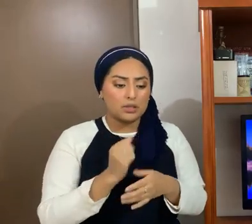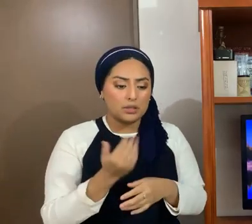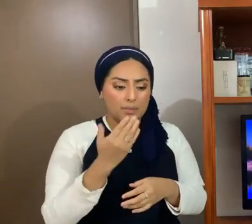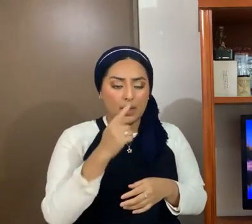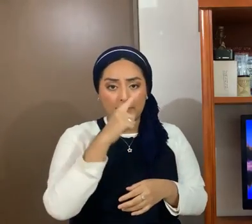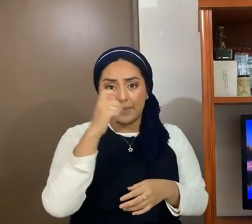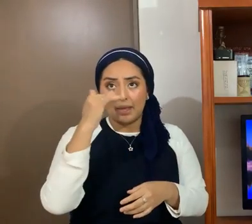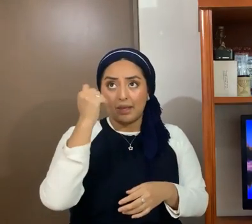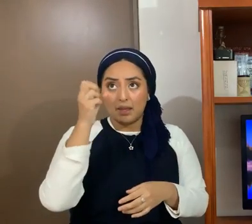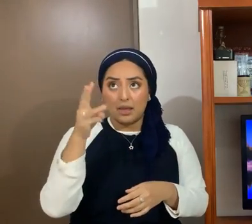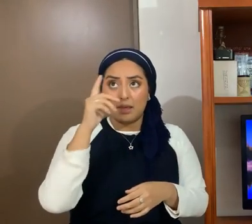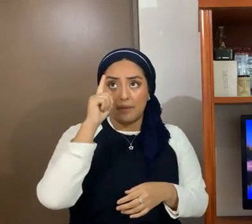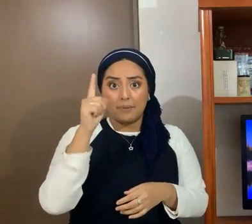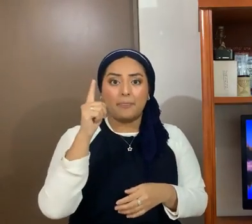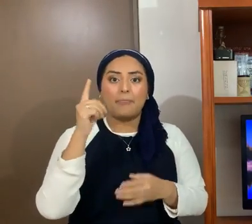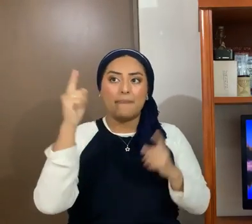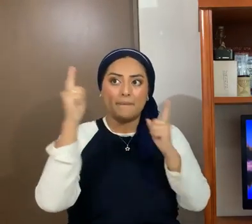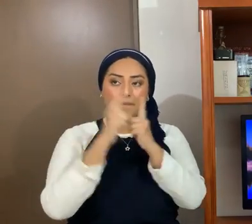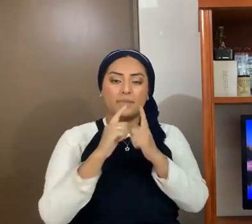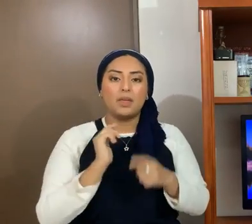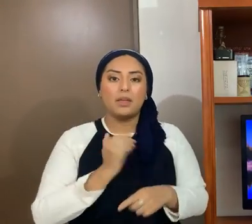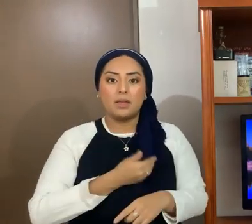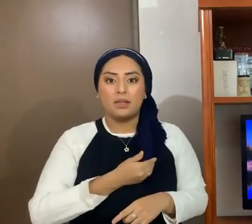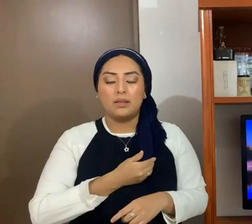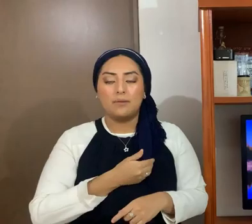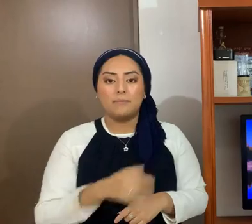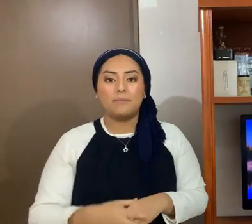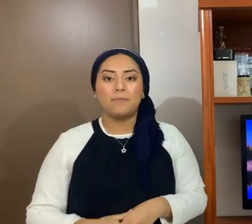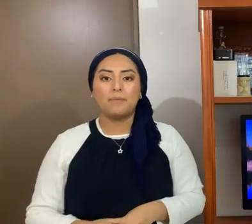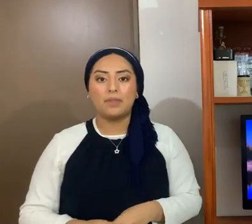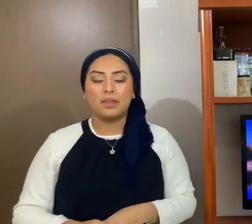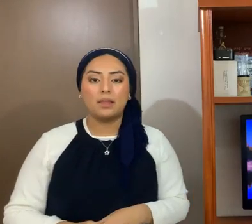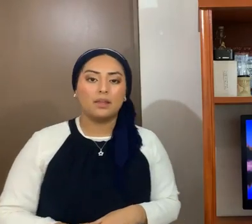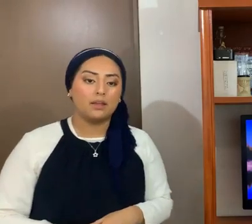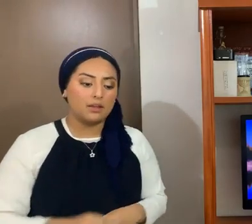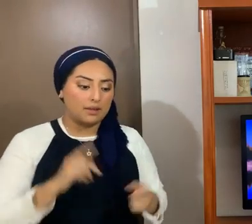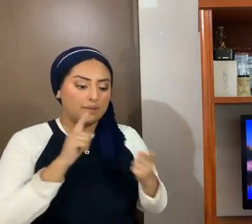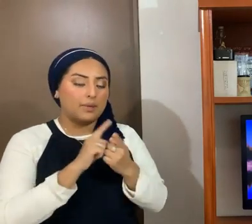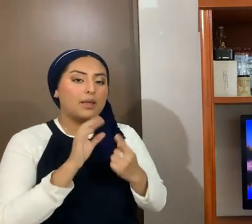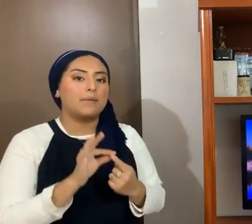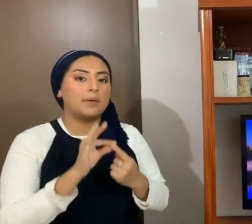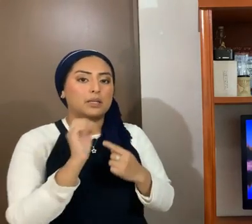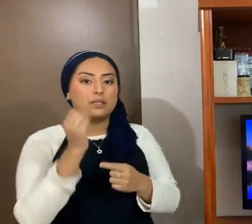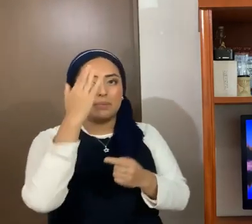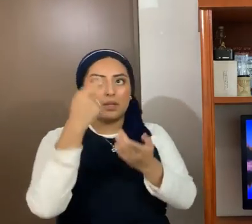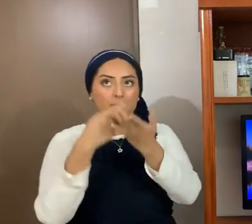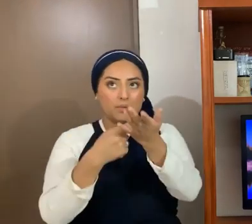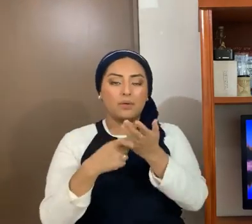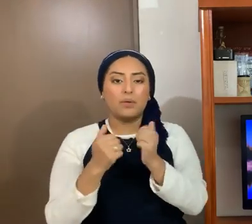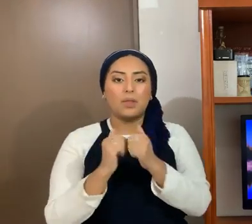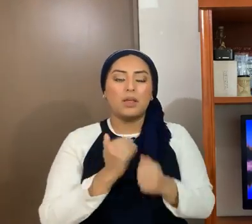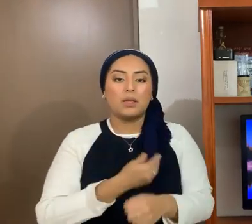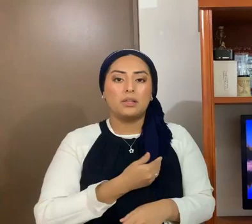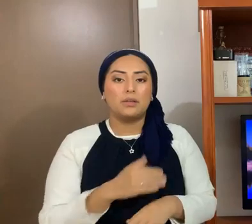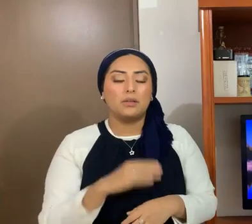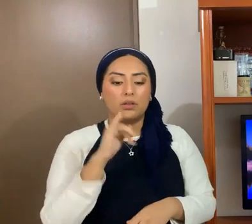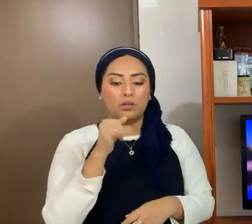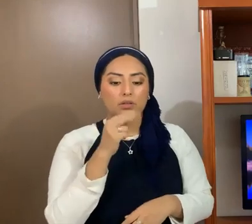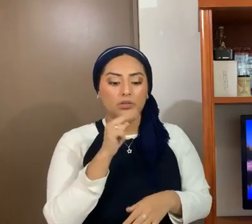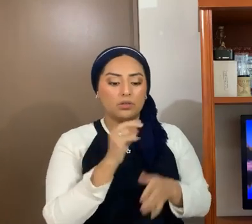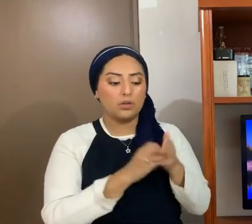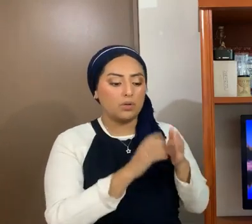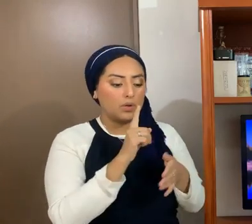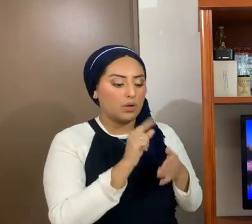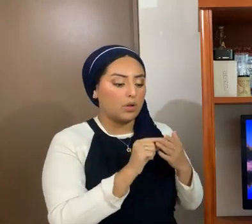porque Yahshua nos visita, y nos visita particularmente el Shabbat para hablar con nosotros. Juan